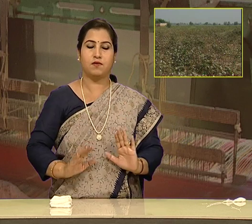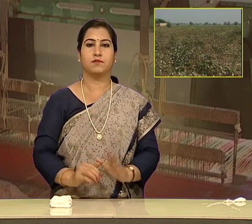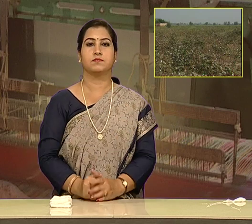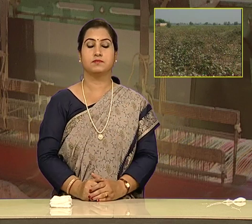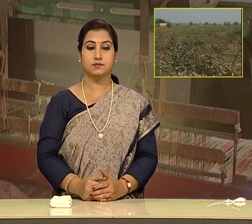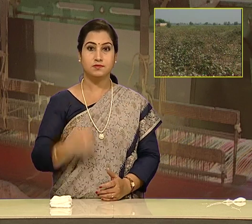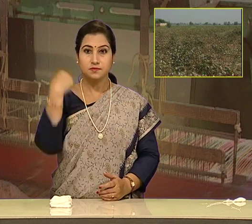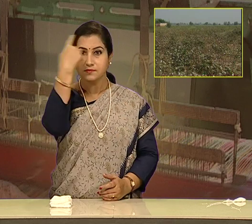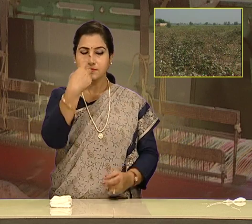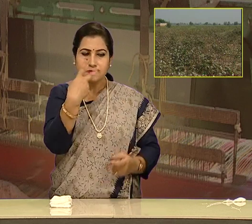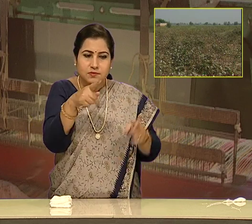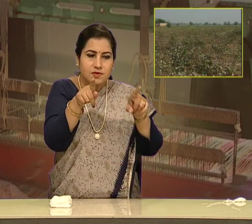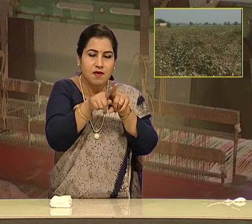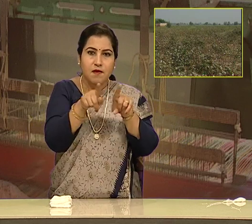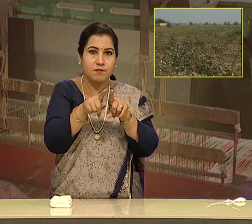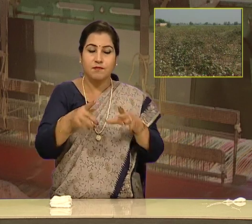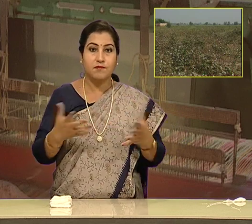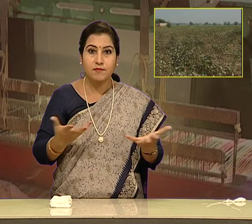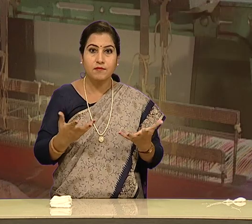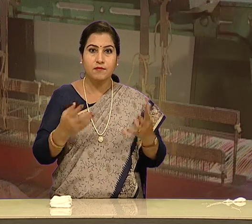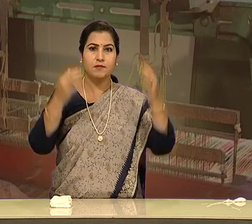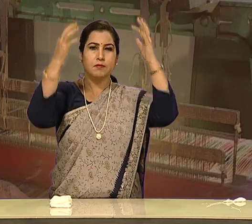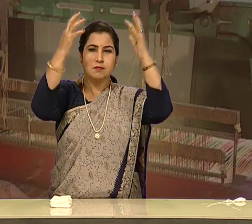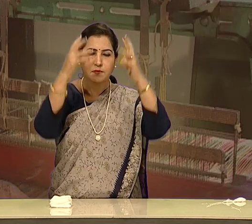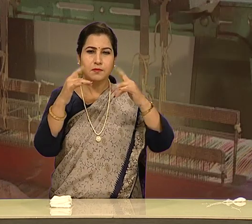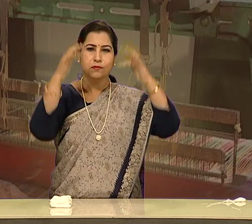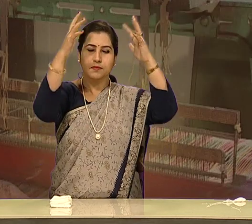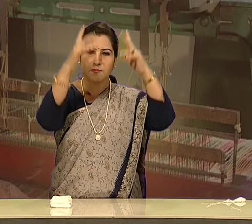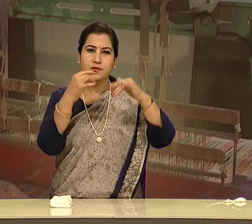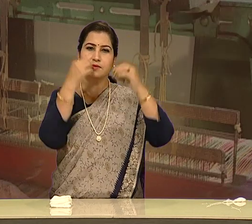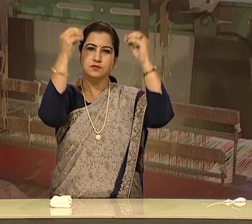ऐसा प्रतीत हो रहा है मानो बर्फ ने ढक लिया है।